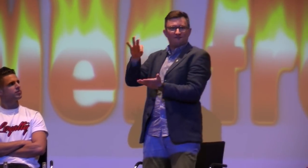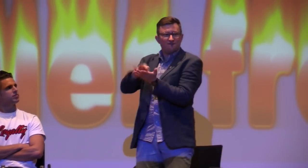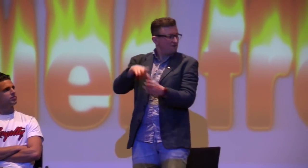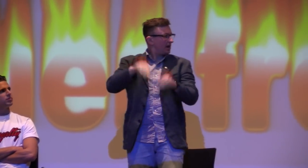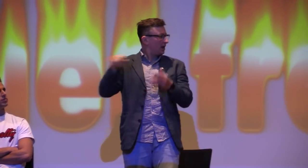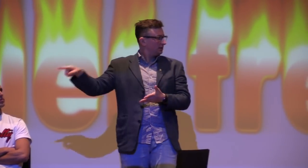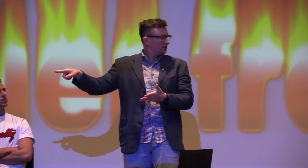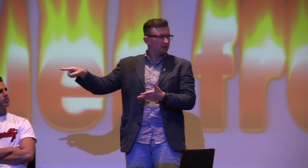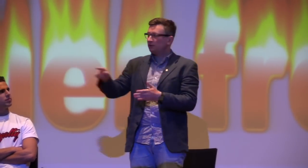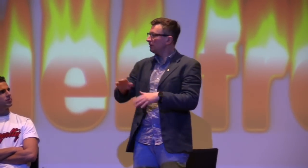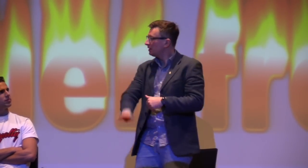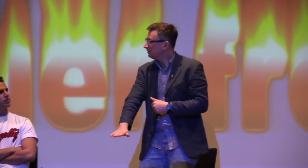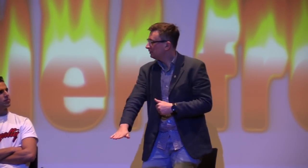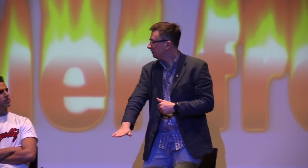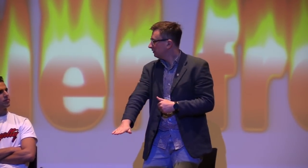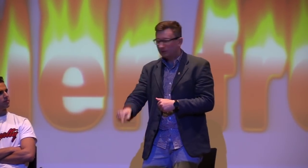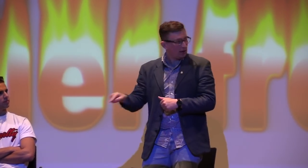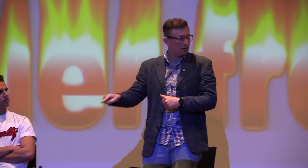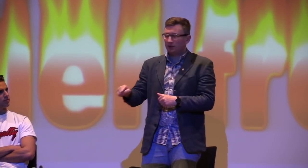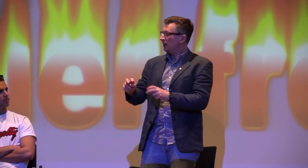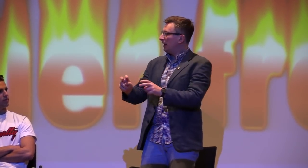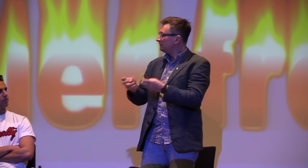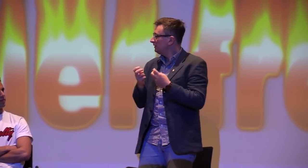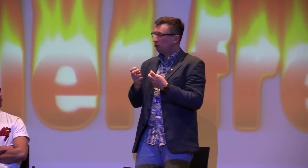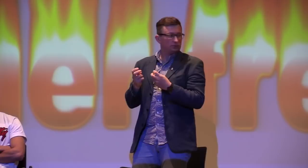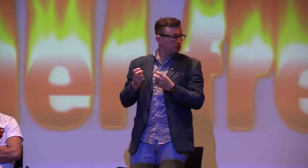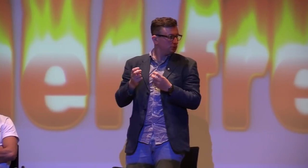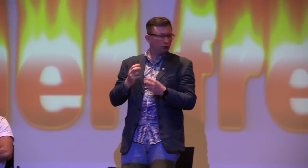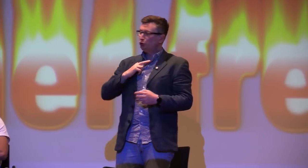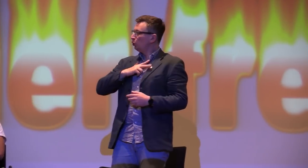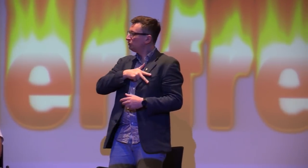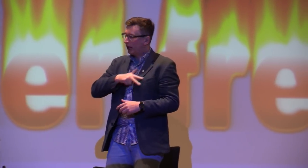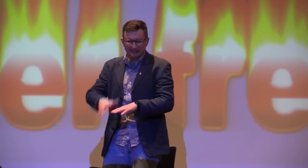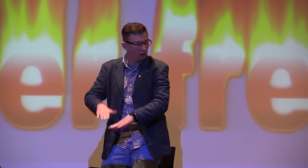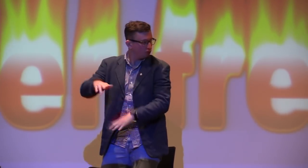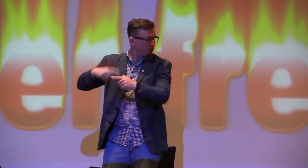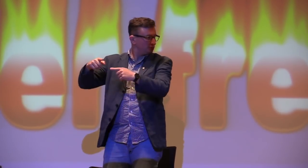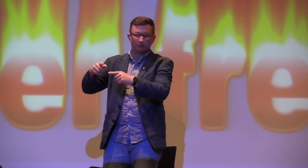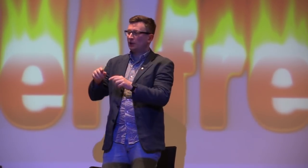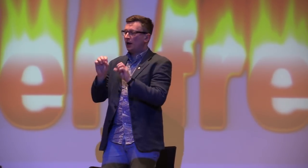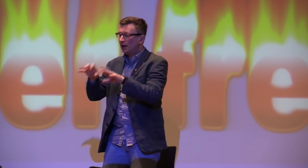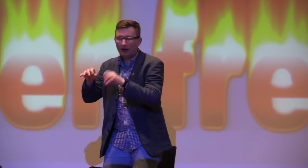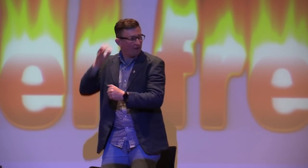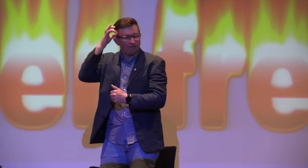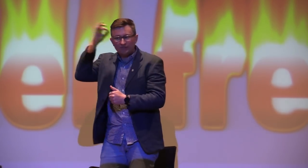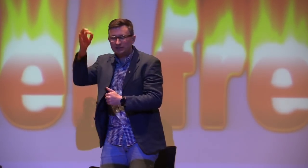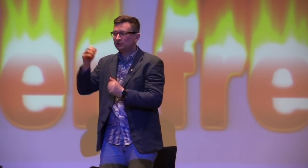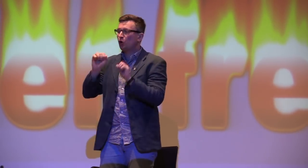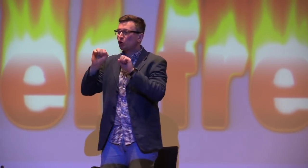auf. Genau da fängt es nämlich an. In der Erziehung, in der Sozialisation von